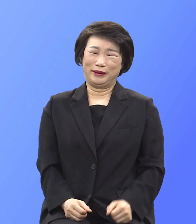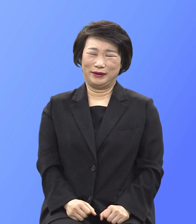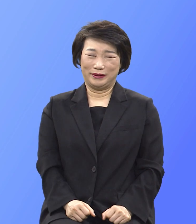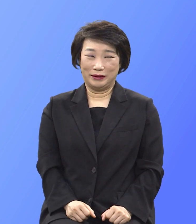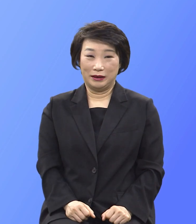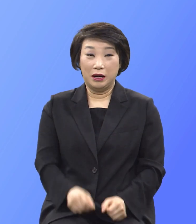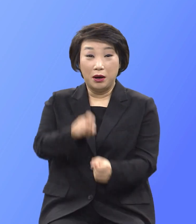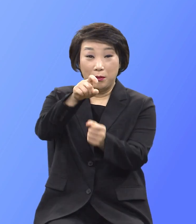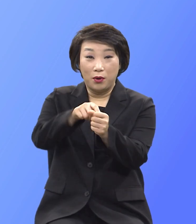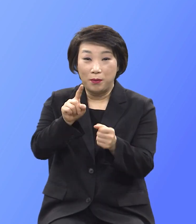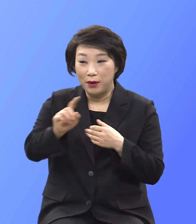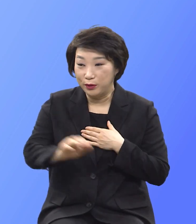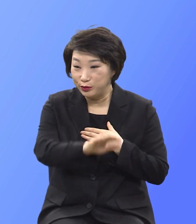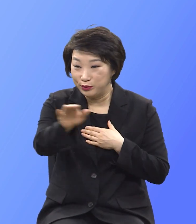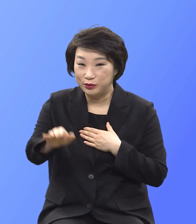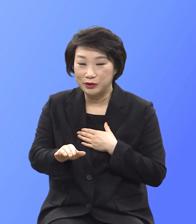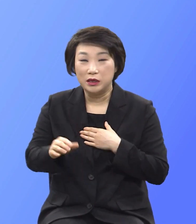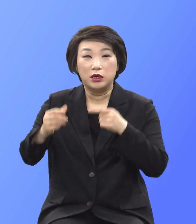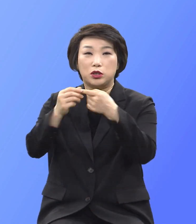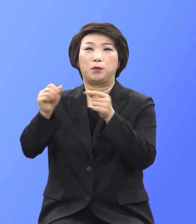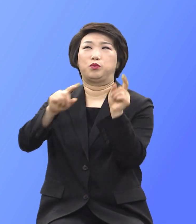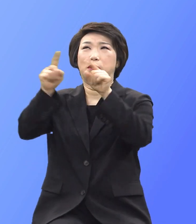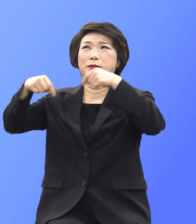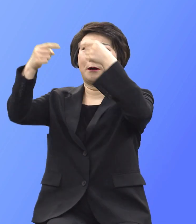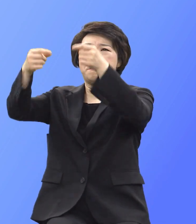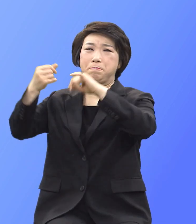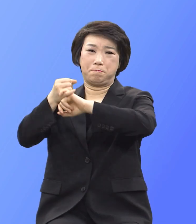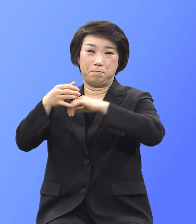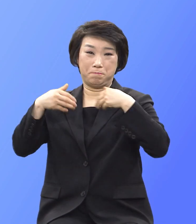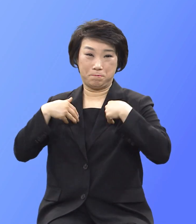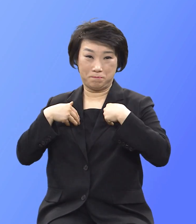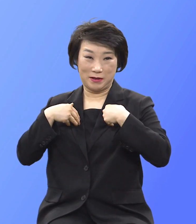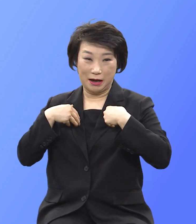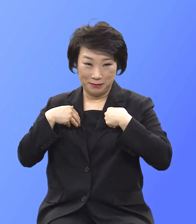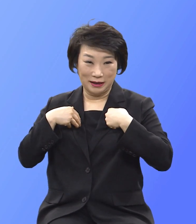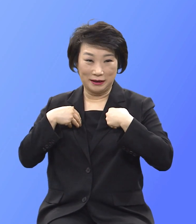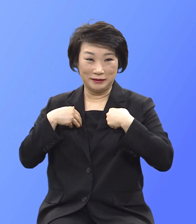그래서 목적이 뭐냐? 우리는 첫 부활에 참여해야 된다.